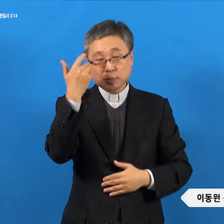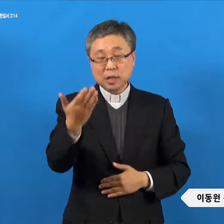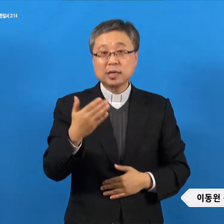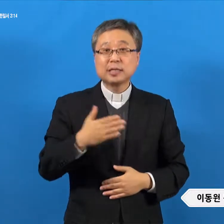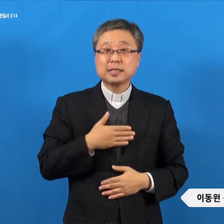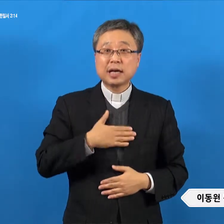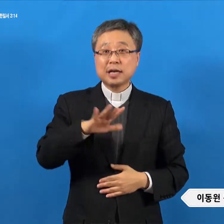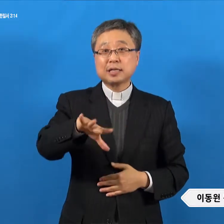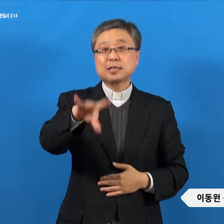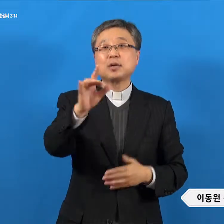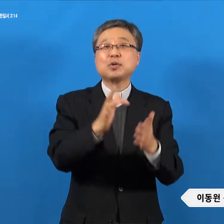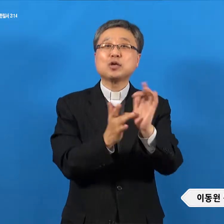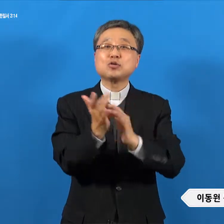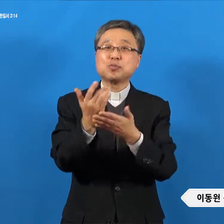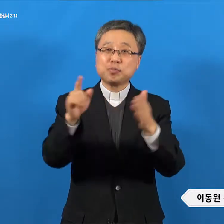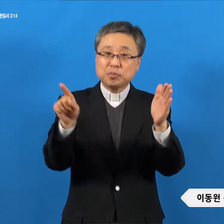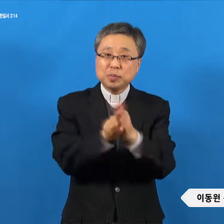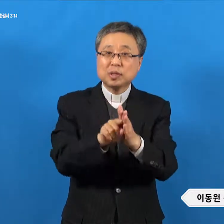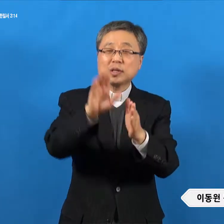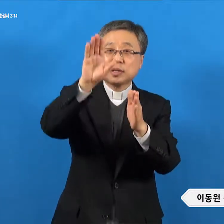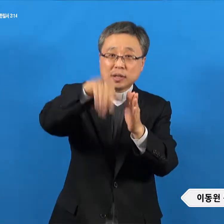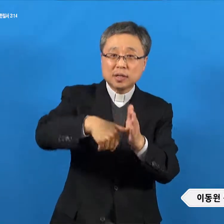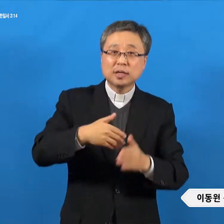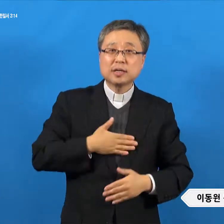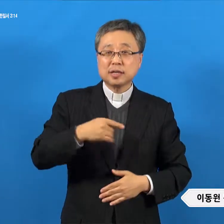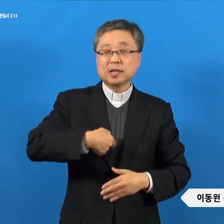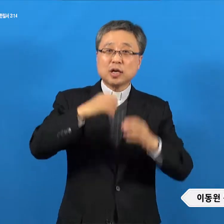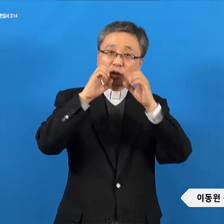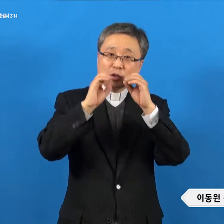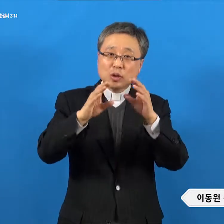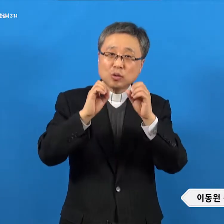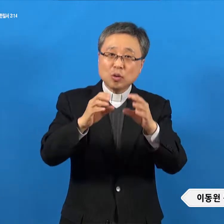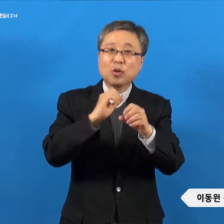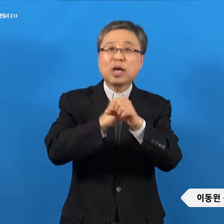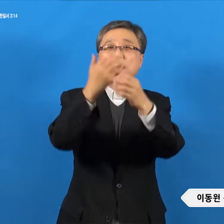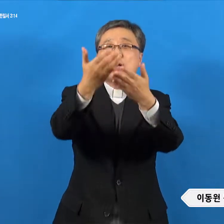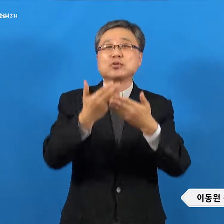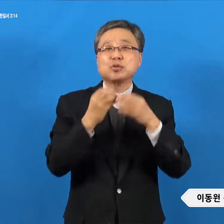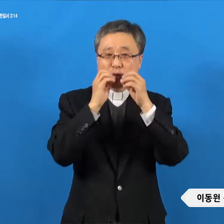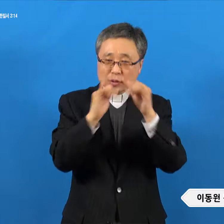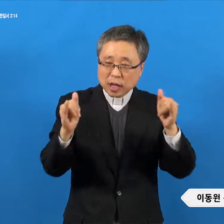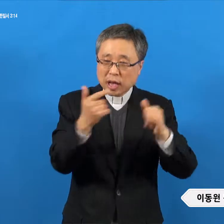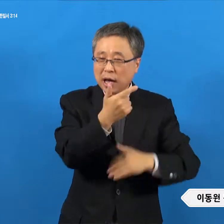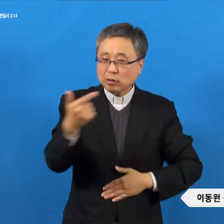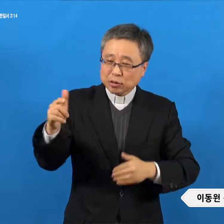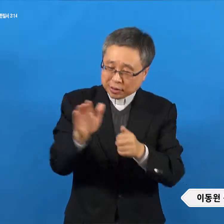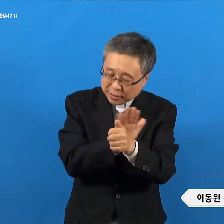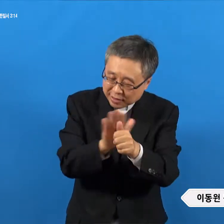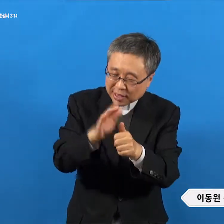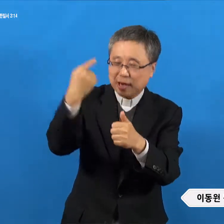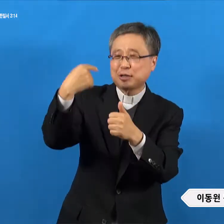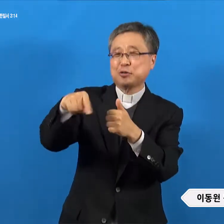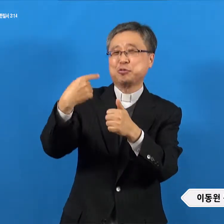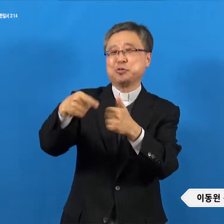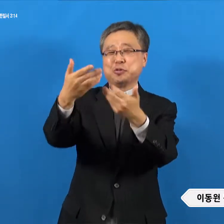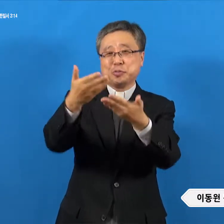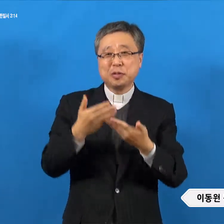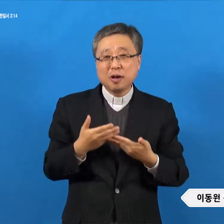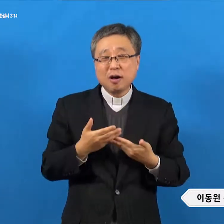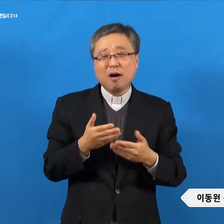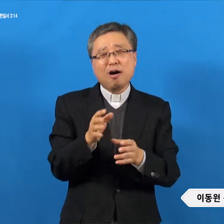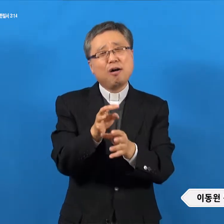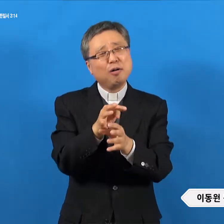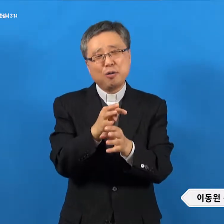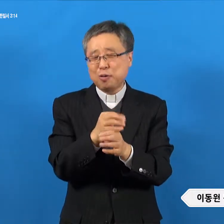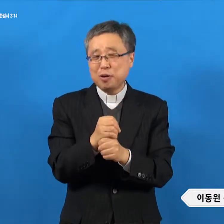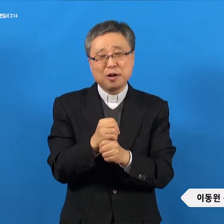제가 처음 예수를 믿었을 때 저에게 전도를 해준 선교사님이 아주 친절하게 가르쳐 주었어요. 근데 그게